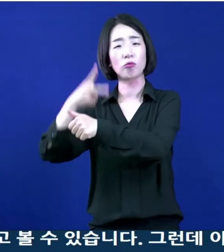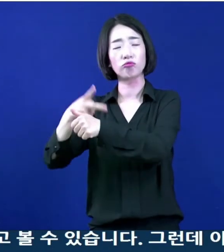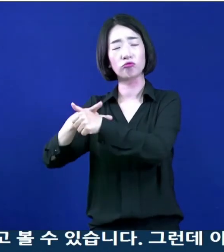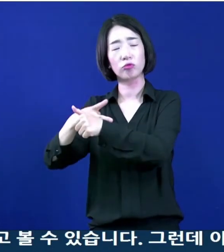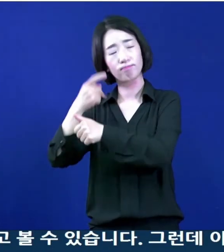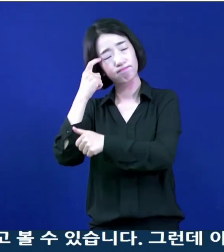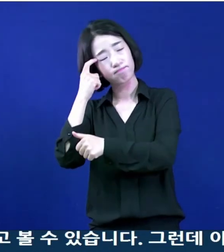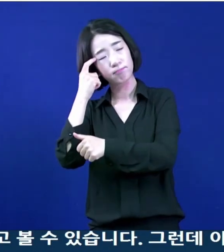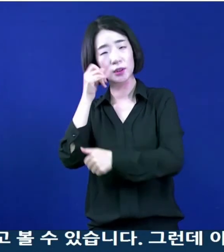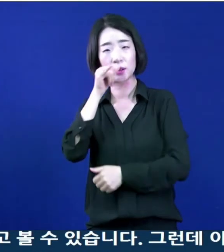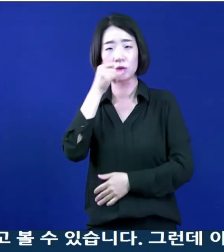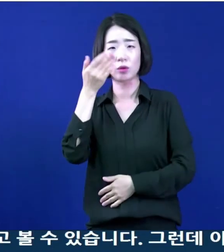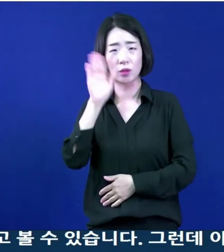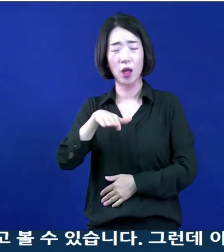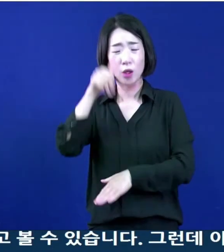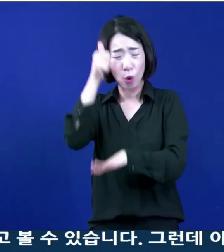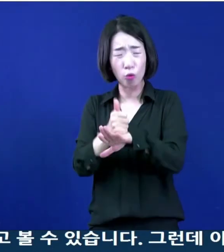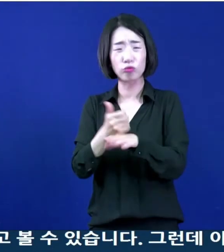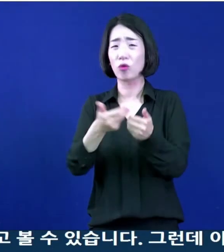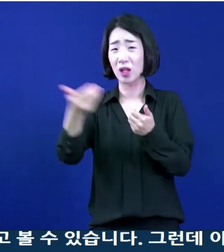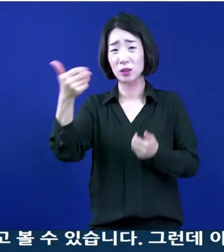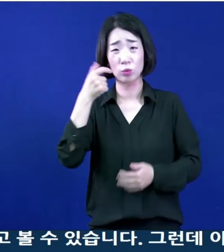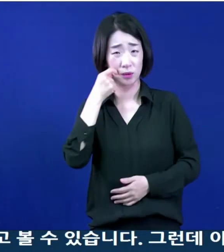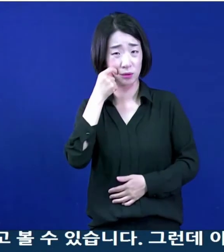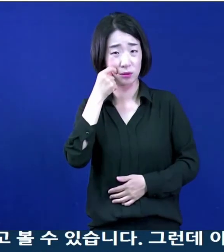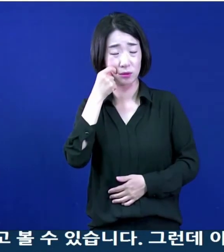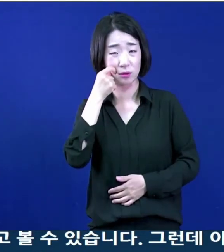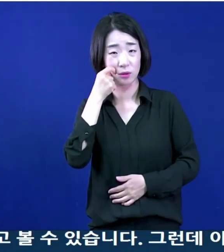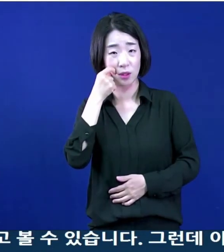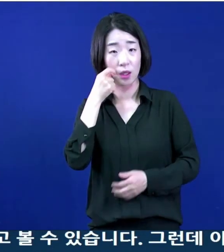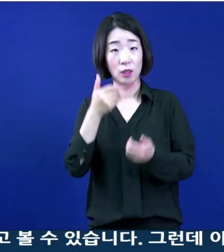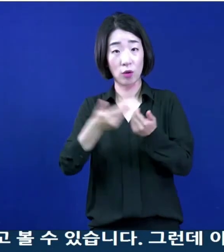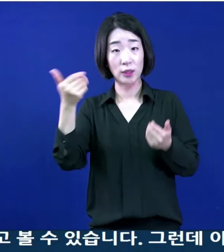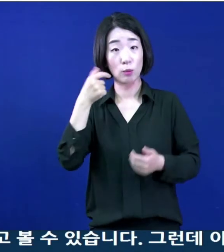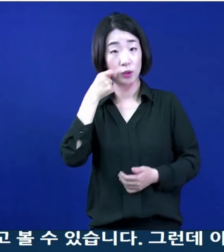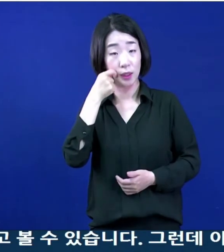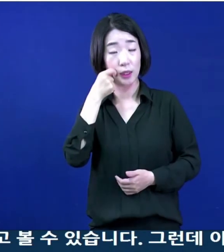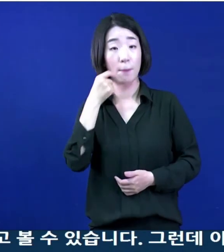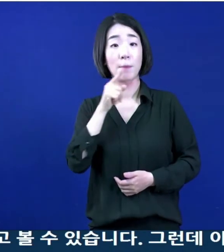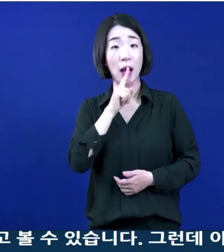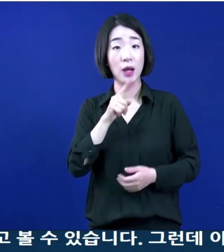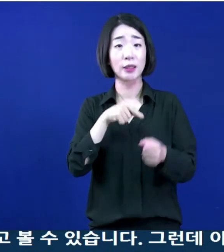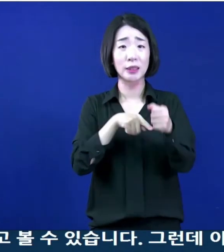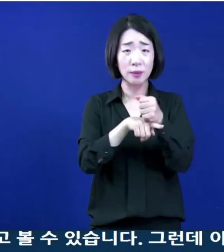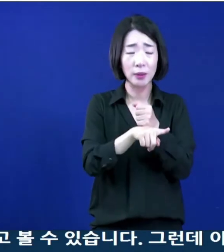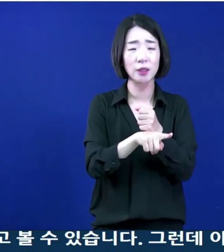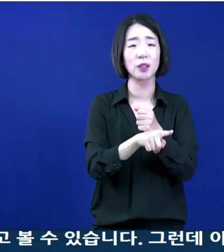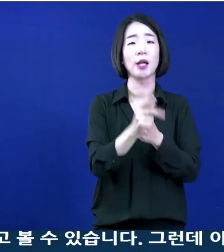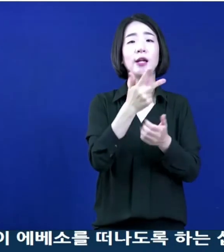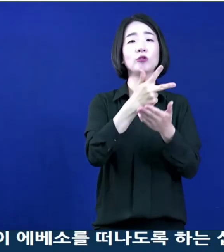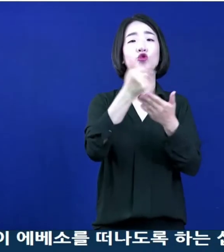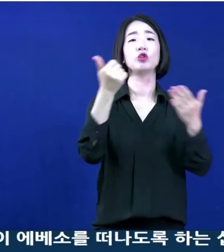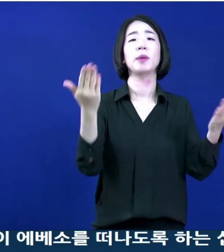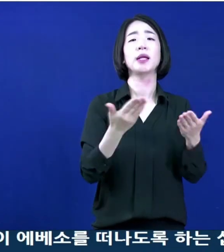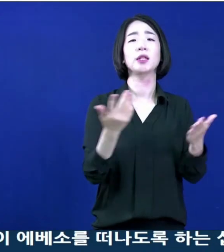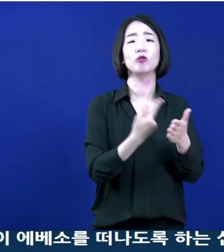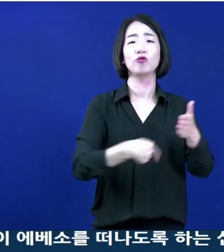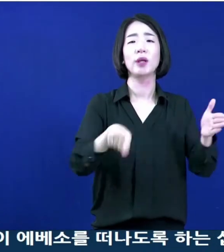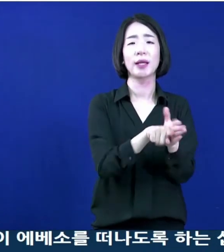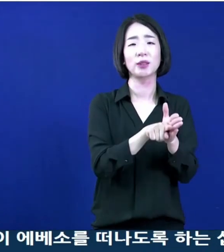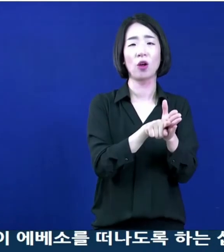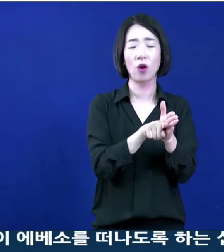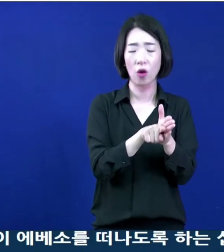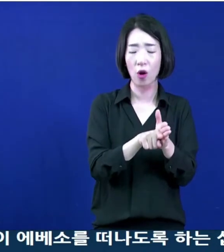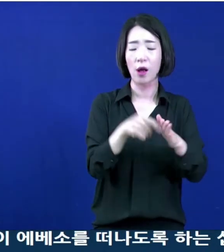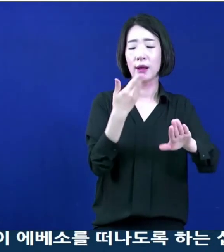때문에 또 붙들리다 보니까 못 떠나게 되세요. 여기 못 떠났다는 말은 뭐냐면 주님의 일을 하기 위해서 움직여야 되는데, 다른 곳으로